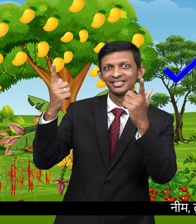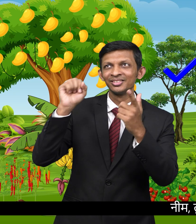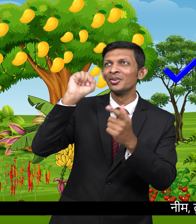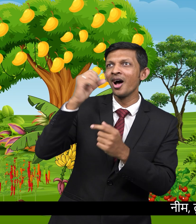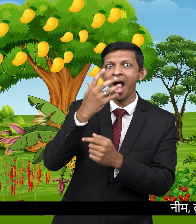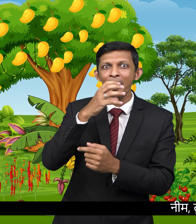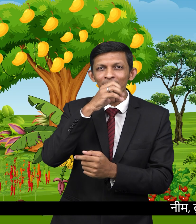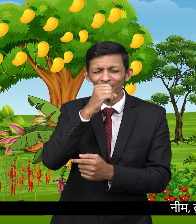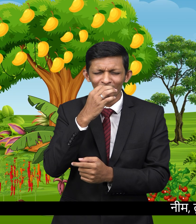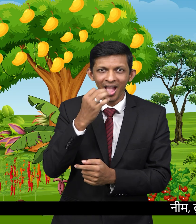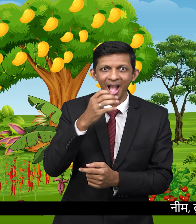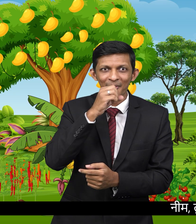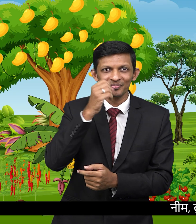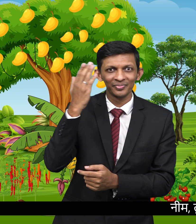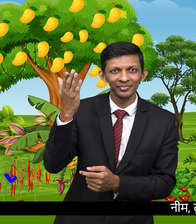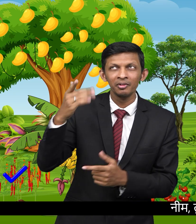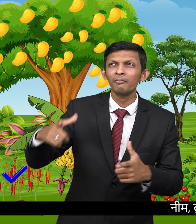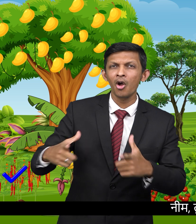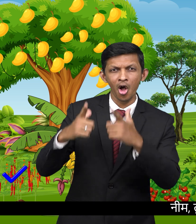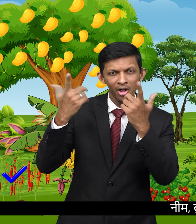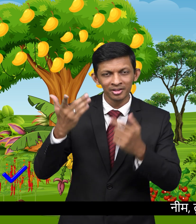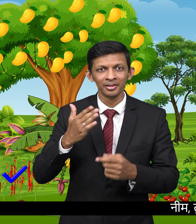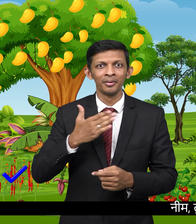नीम, तुलसी, मिर्च,